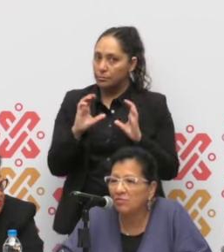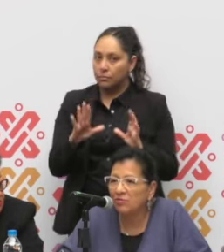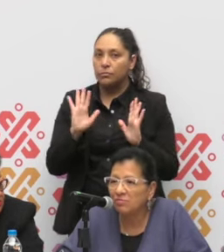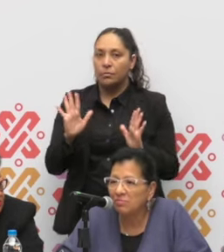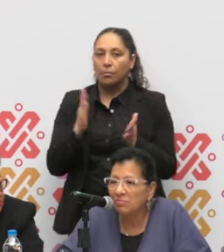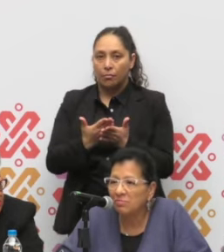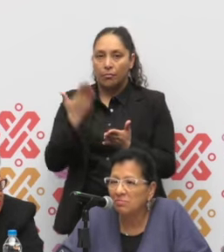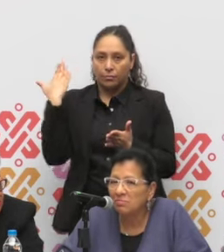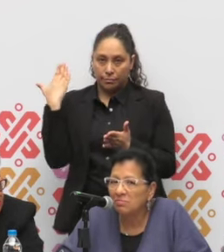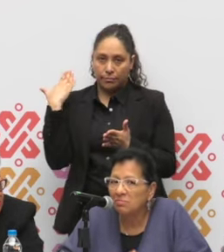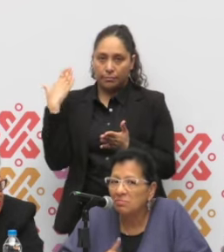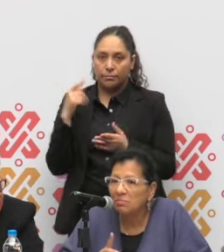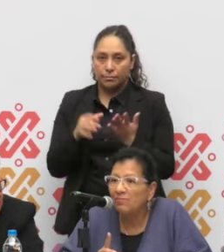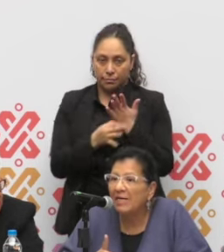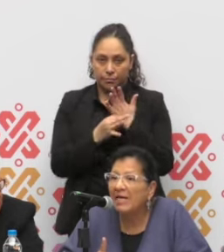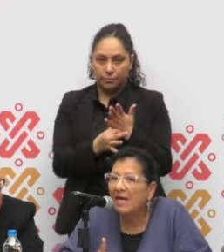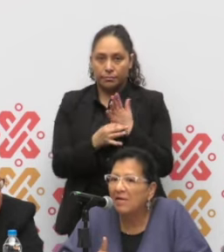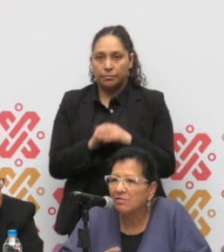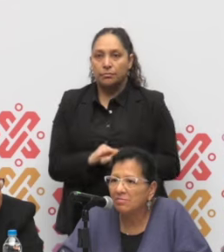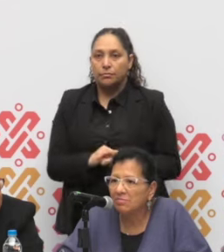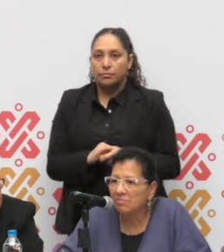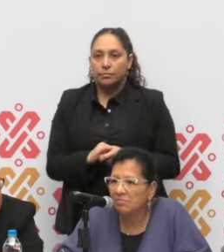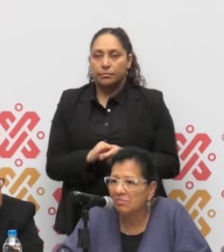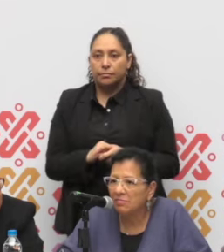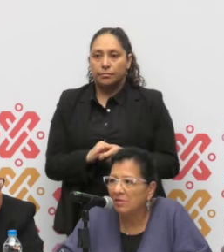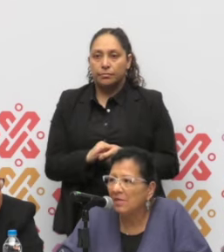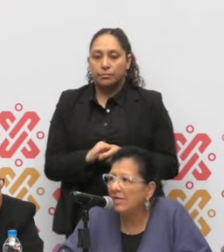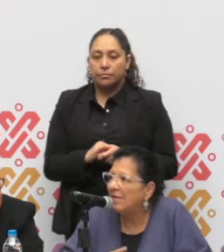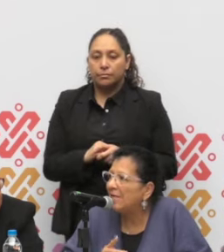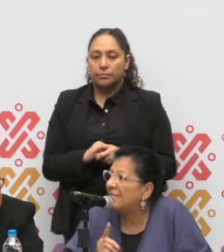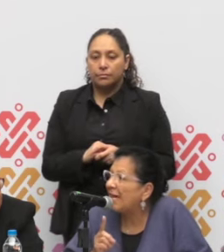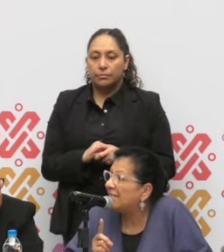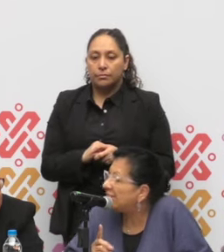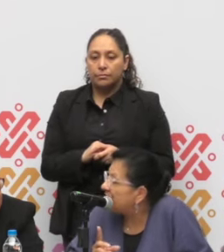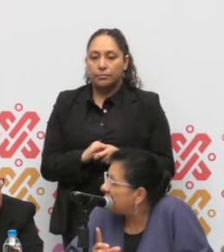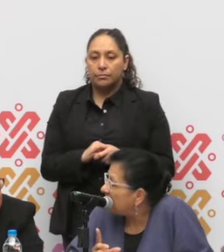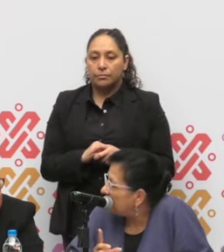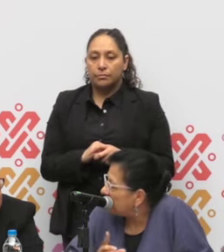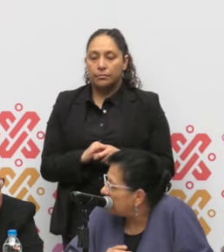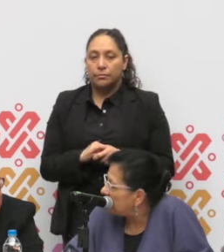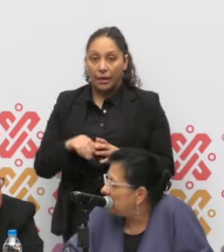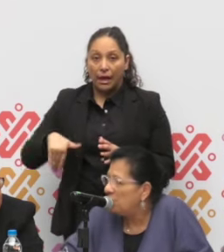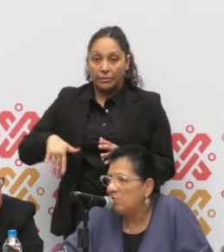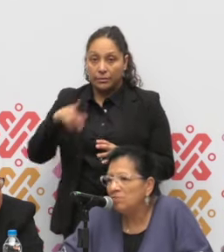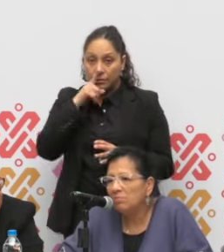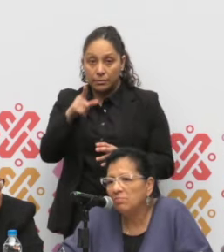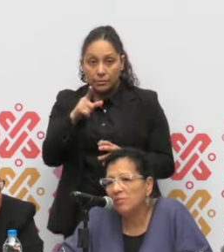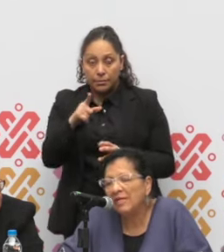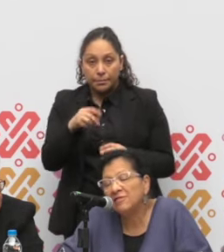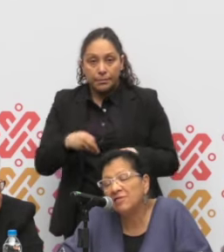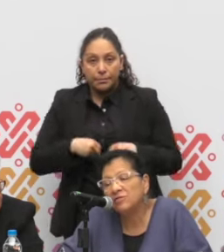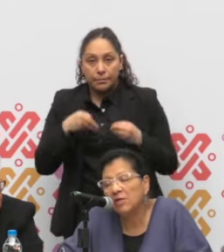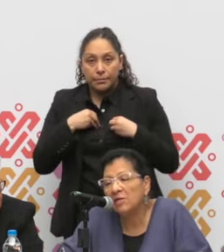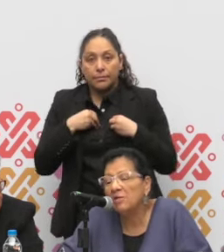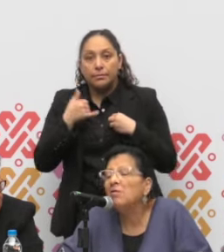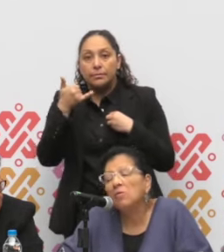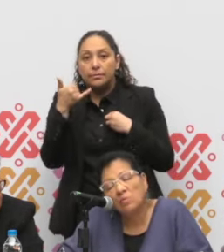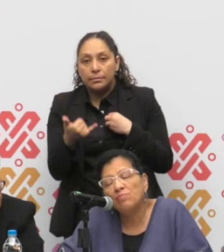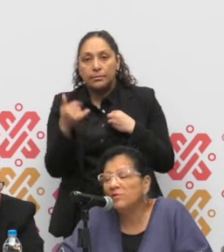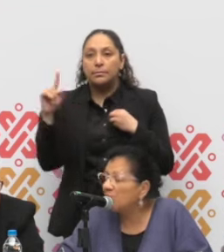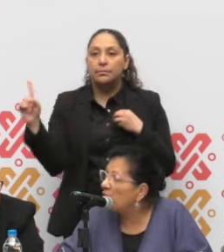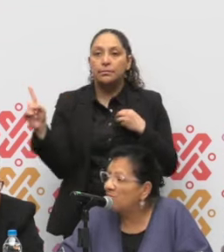decía Claudia, migran y transitan en esta